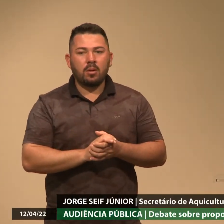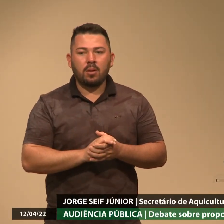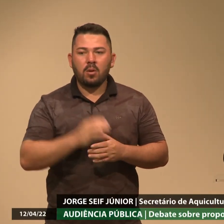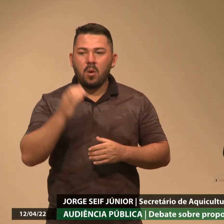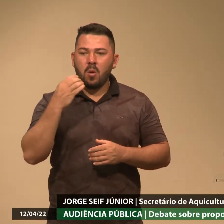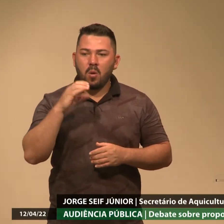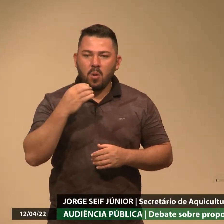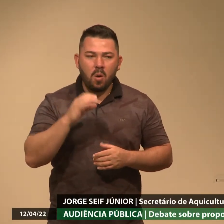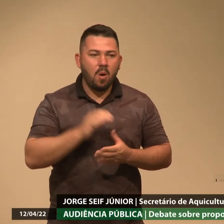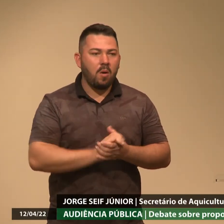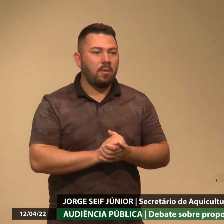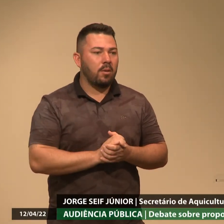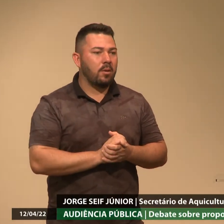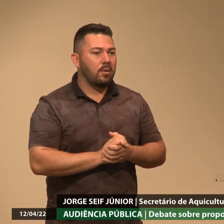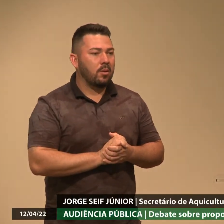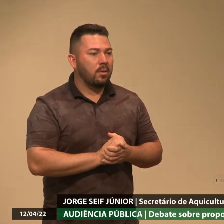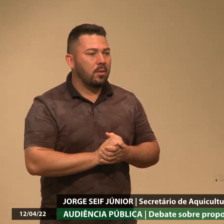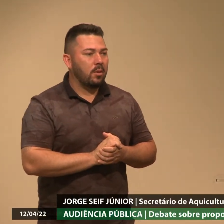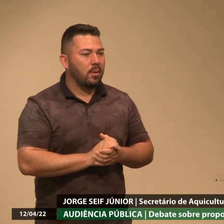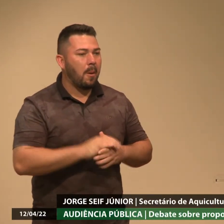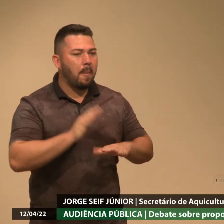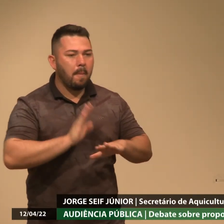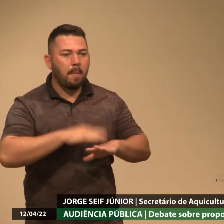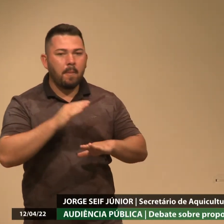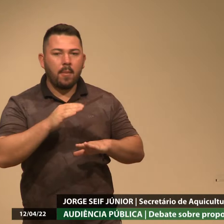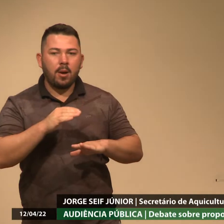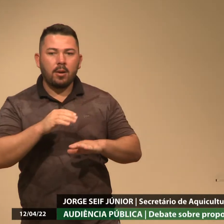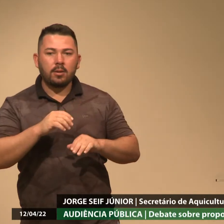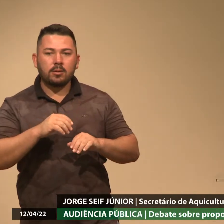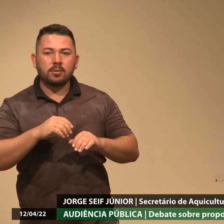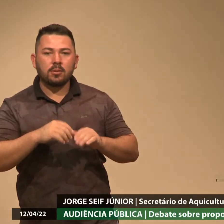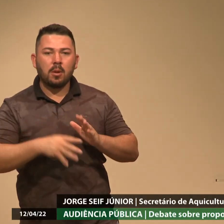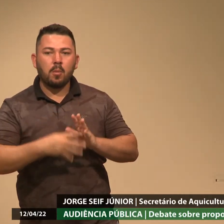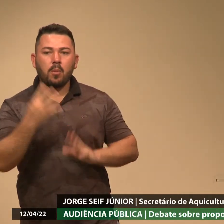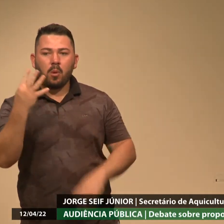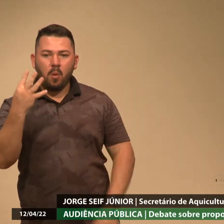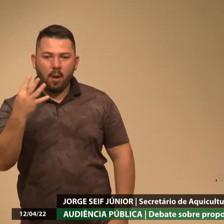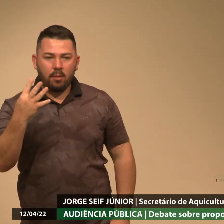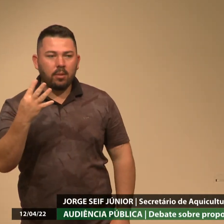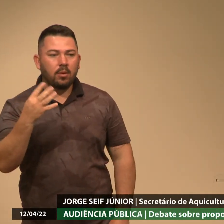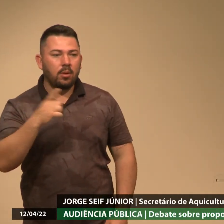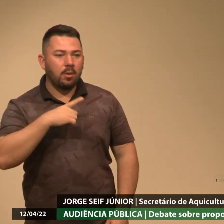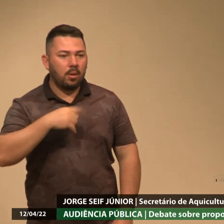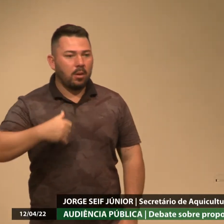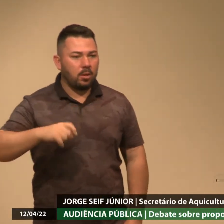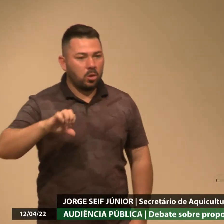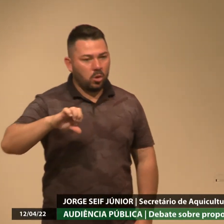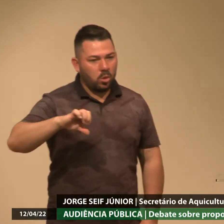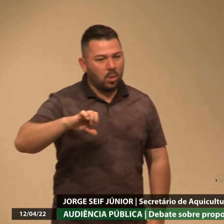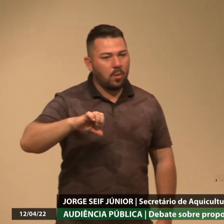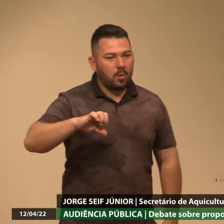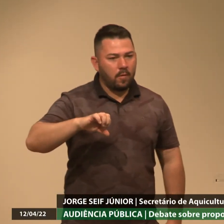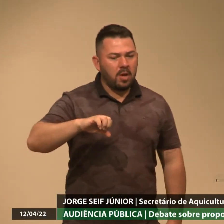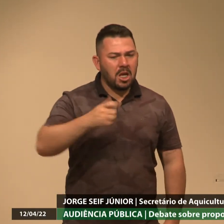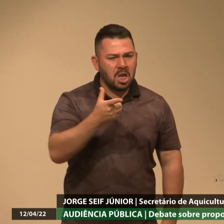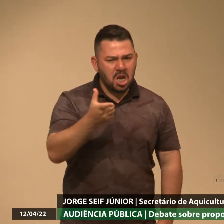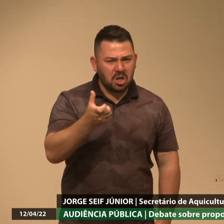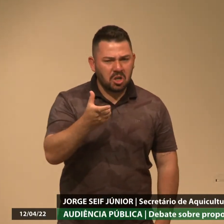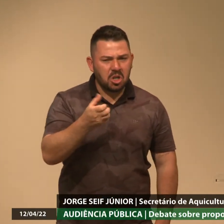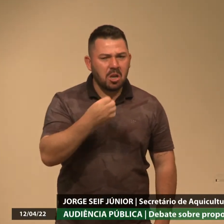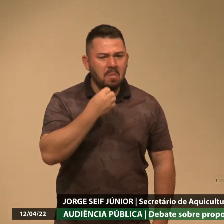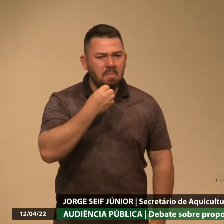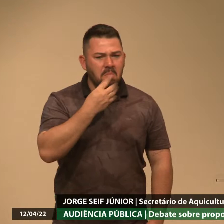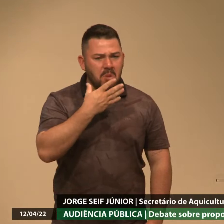coca-cola e mais x 4 eu tenho uma filha de nove anos que atira bem para caramba